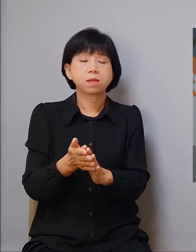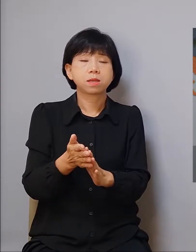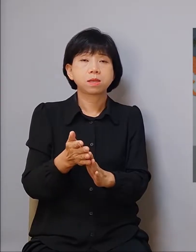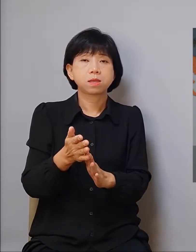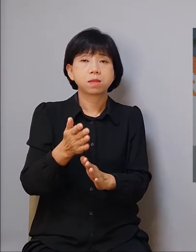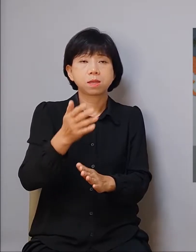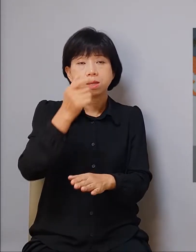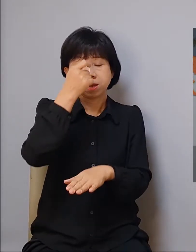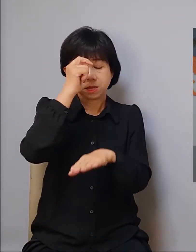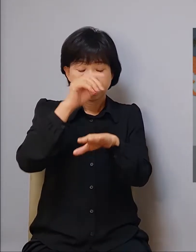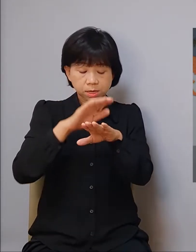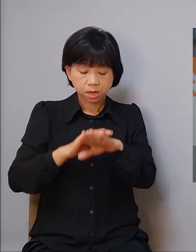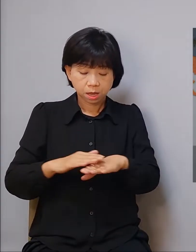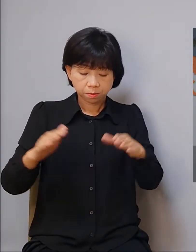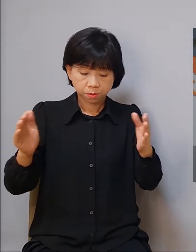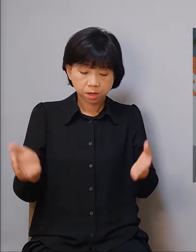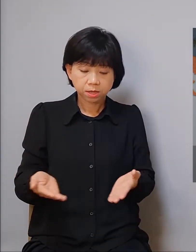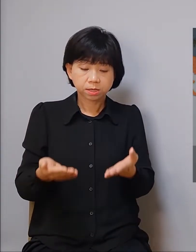없네.